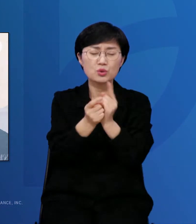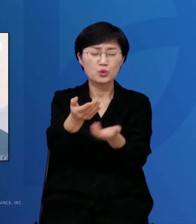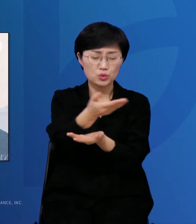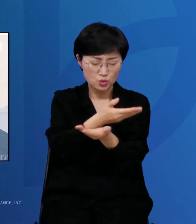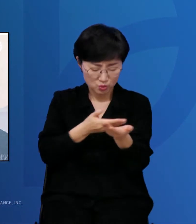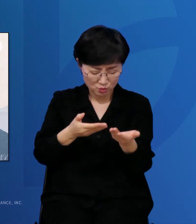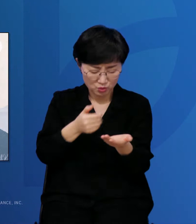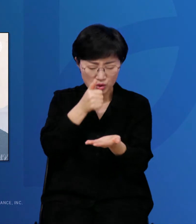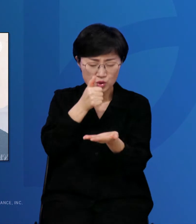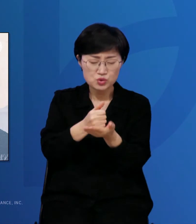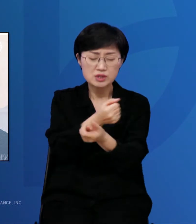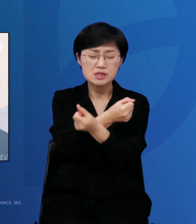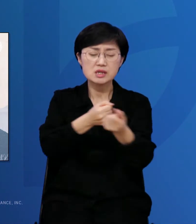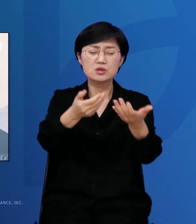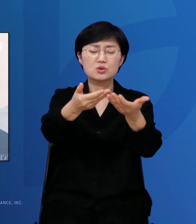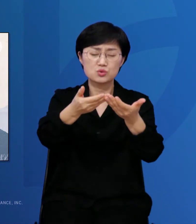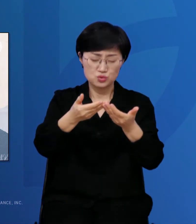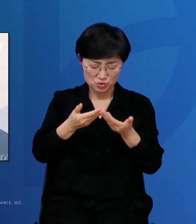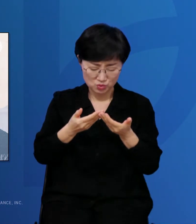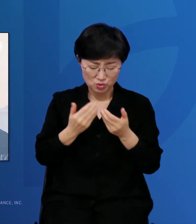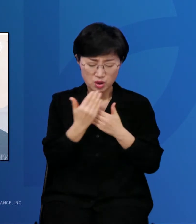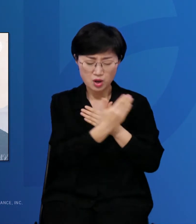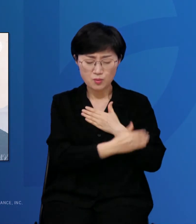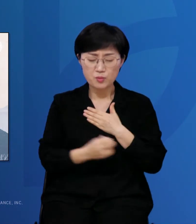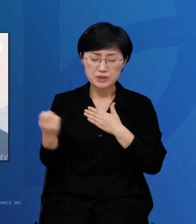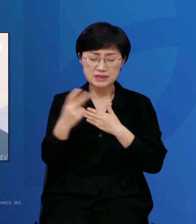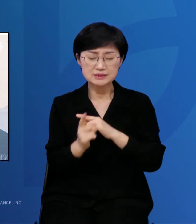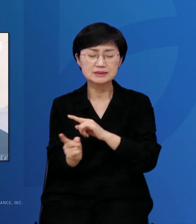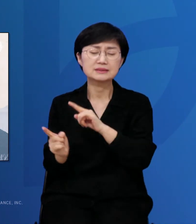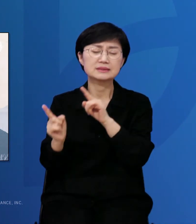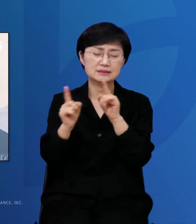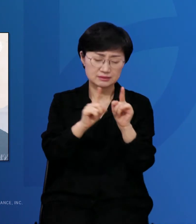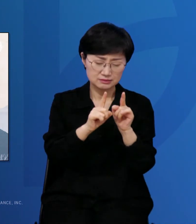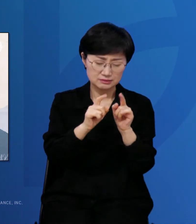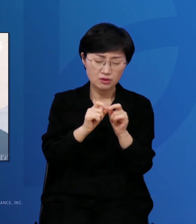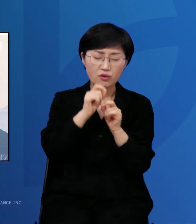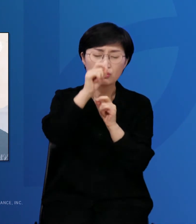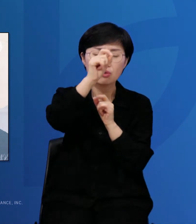교통하는 것과 죄를 사하여 주시는 것과 몸이 다시